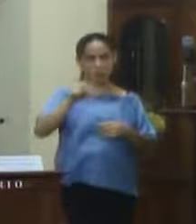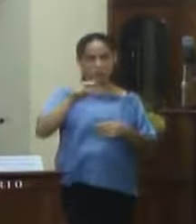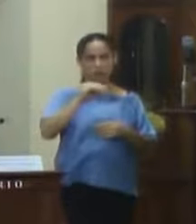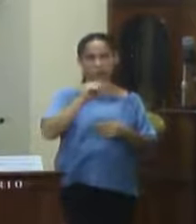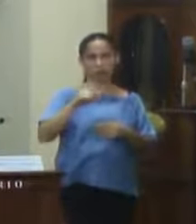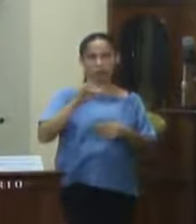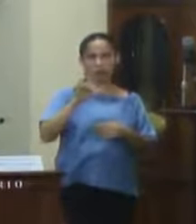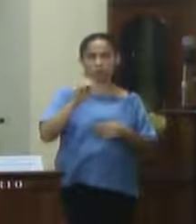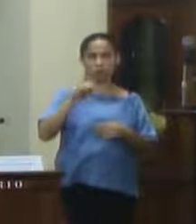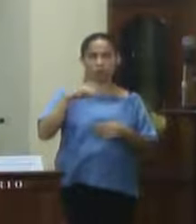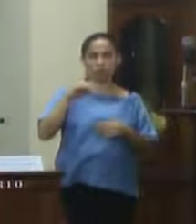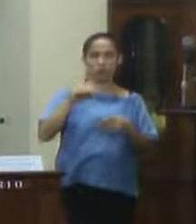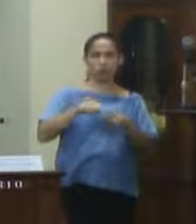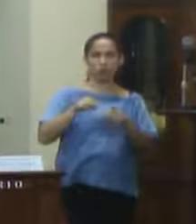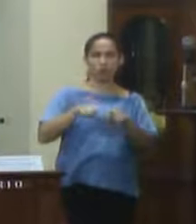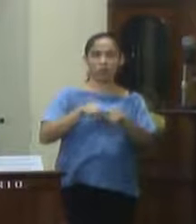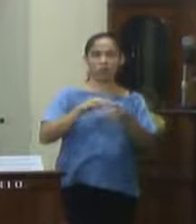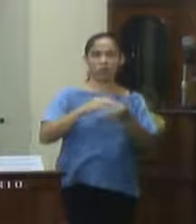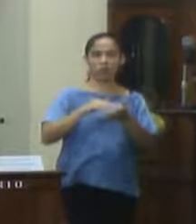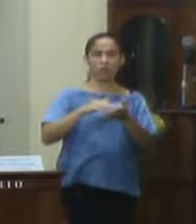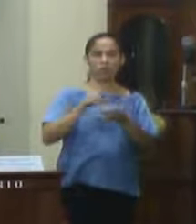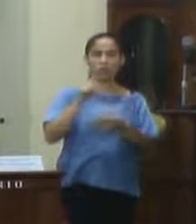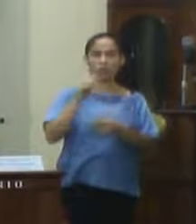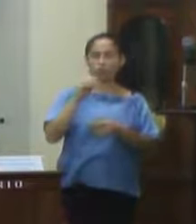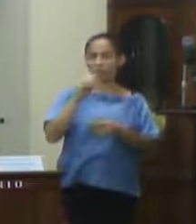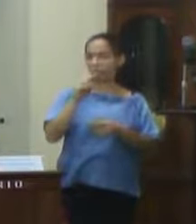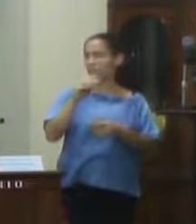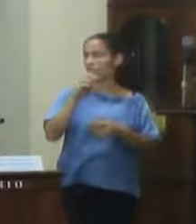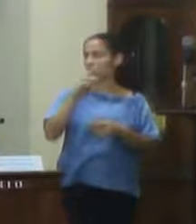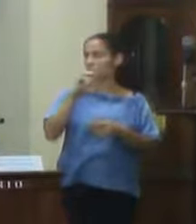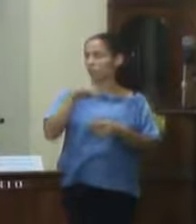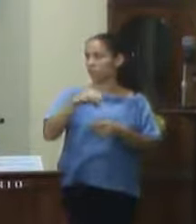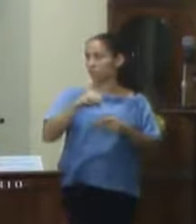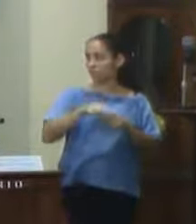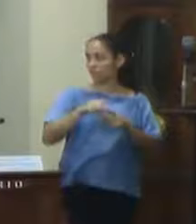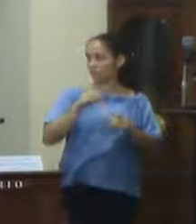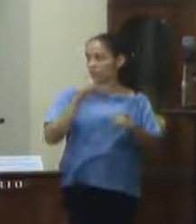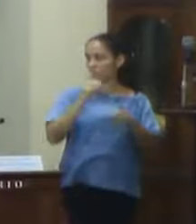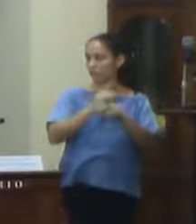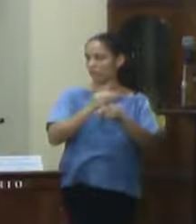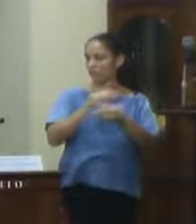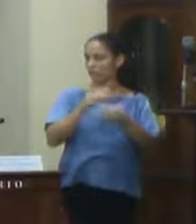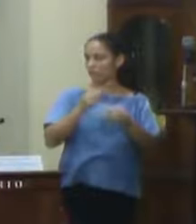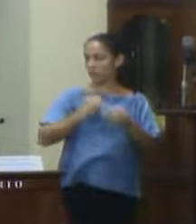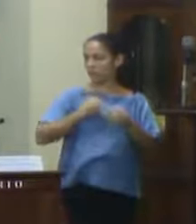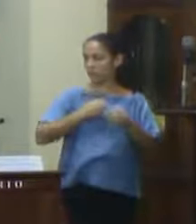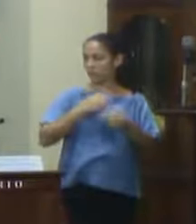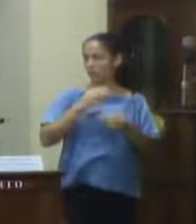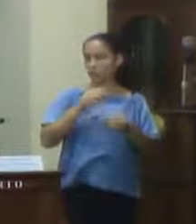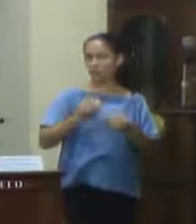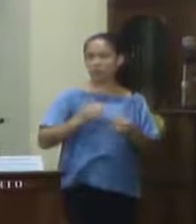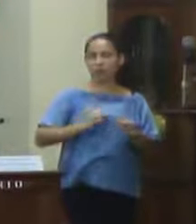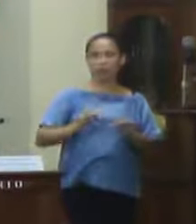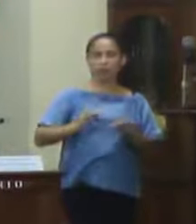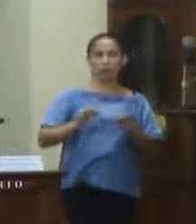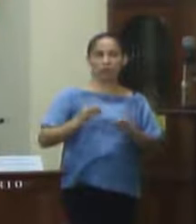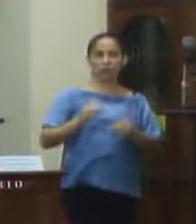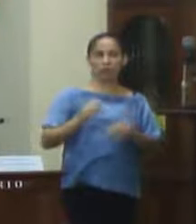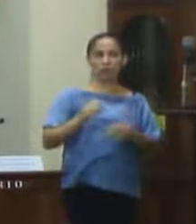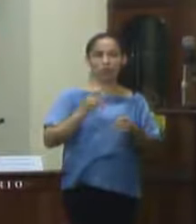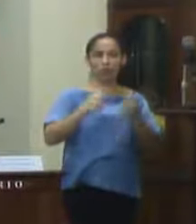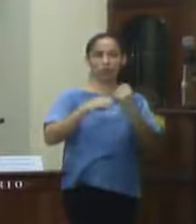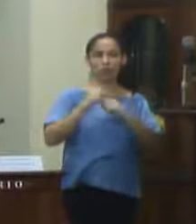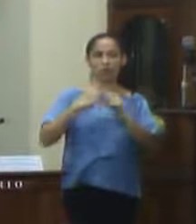Furtado da Graça e ao secretário municipal de governo, com urgência, que informe qual o número de processo administrativo disciplinar